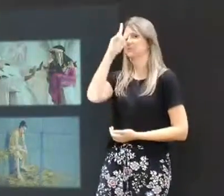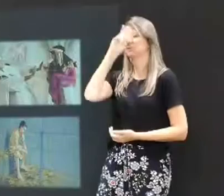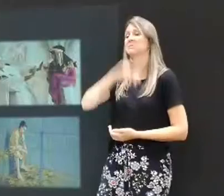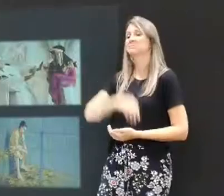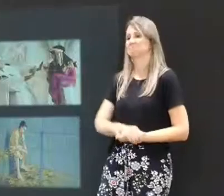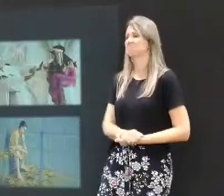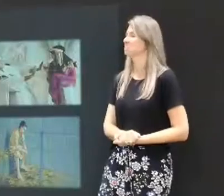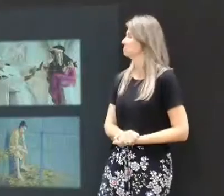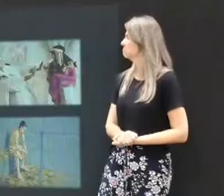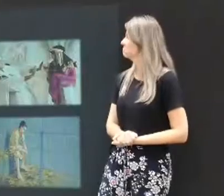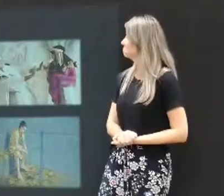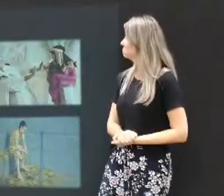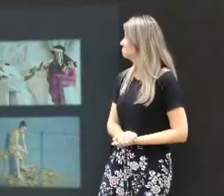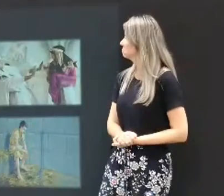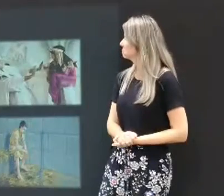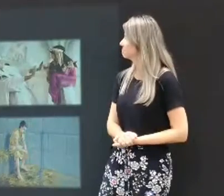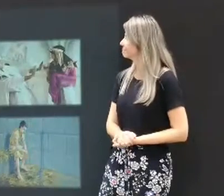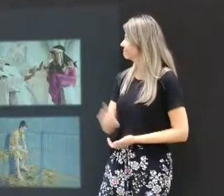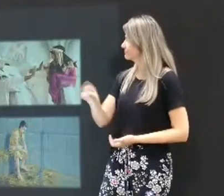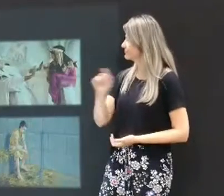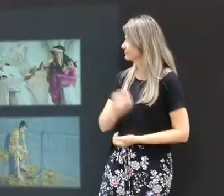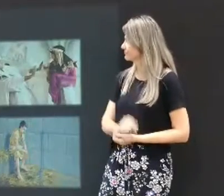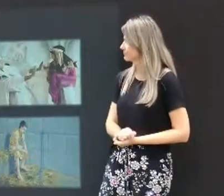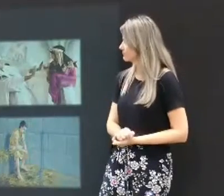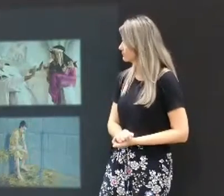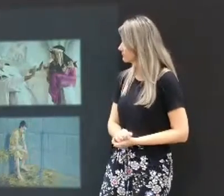José é um homem muito interessante.